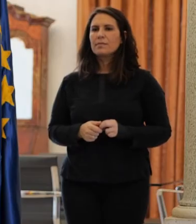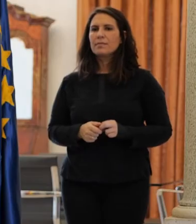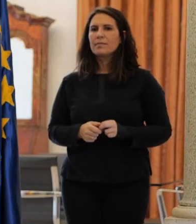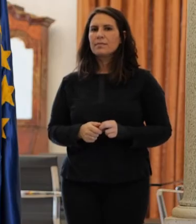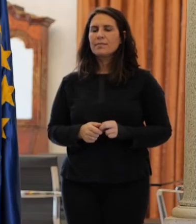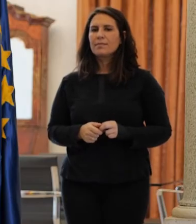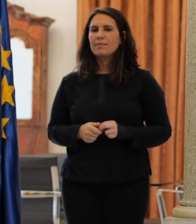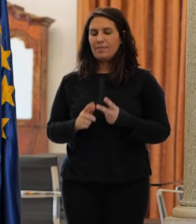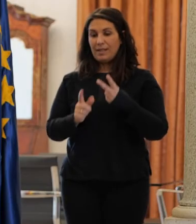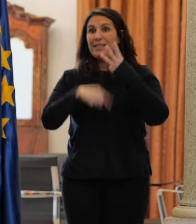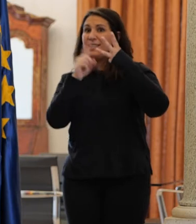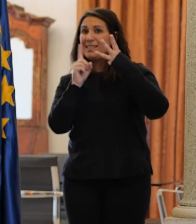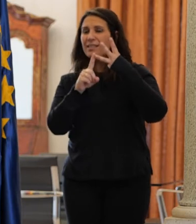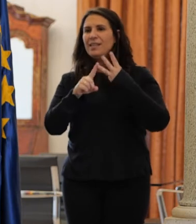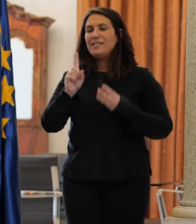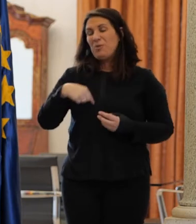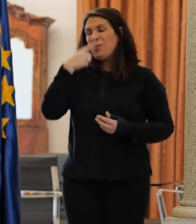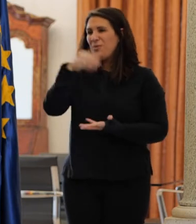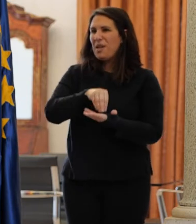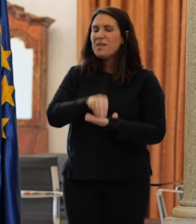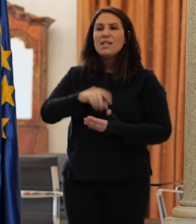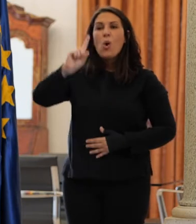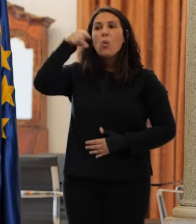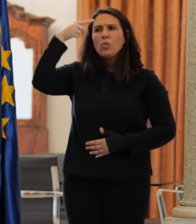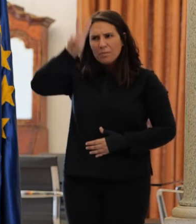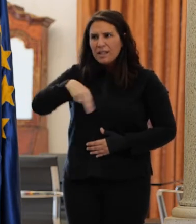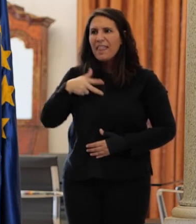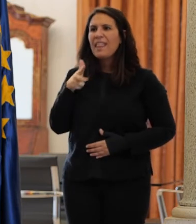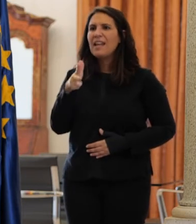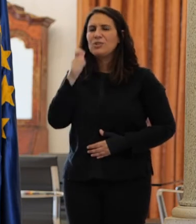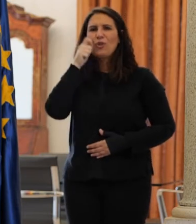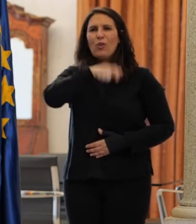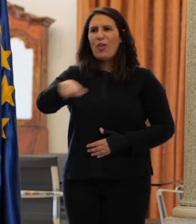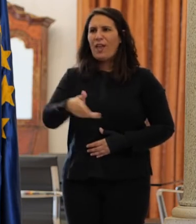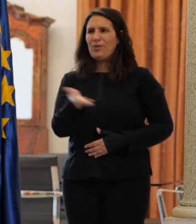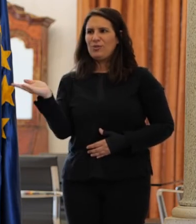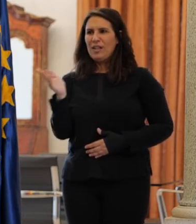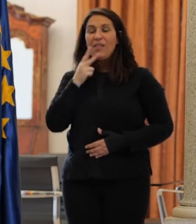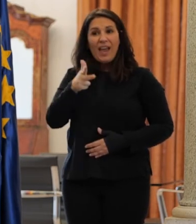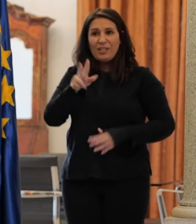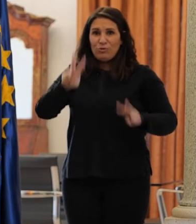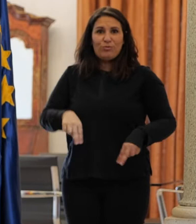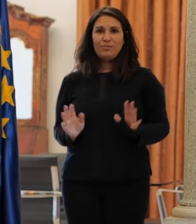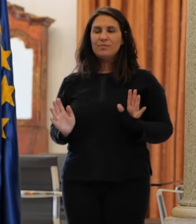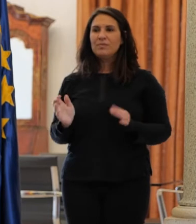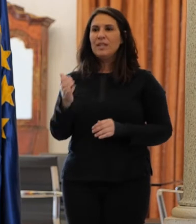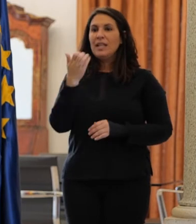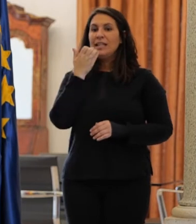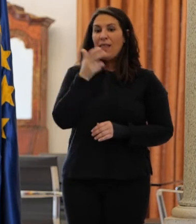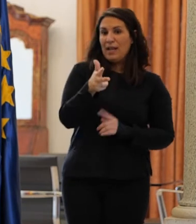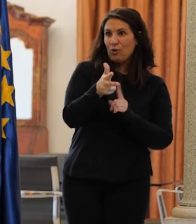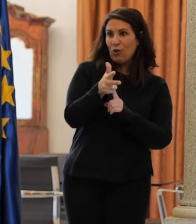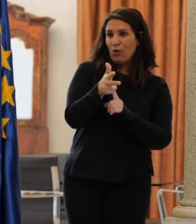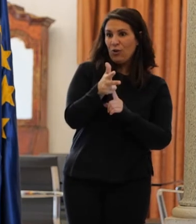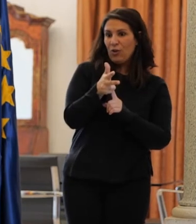digo muchas veces que la cultura es un derecho de los ciudadanos, y por tanto, si es un derecho y la clave de los